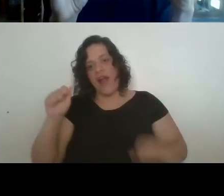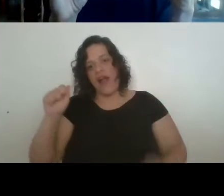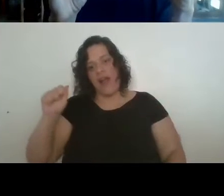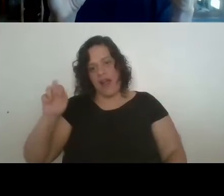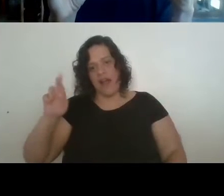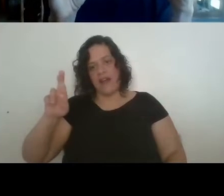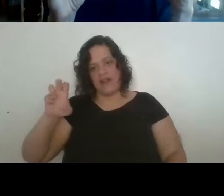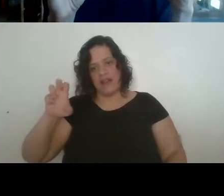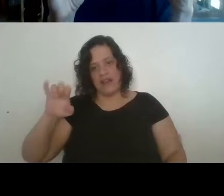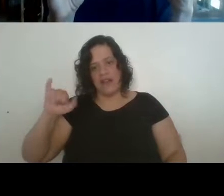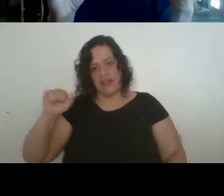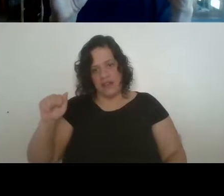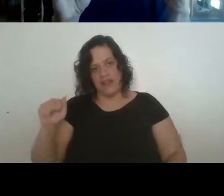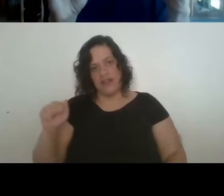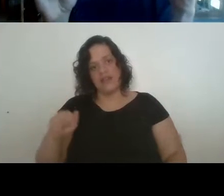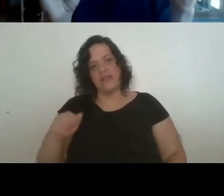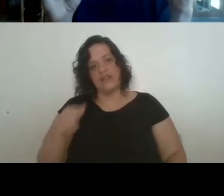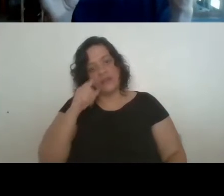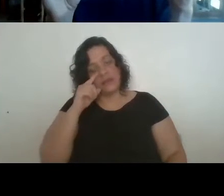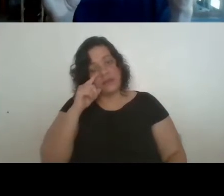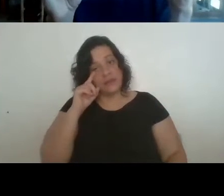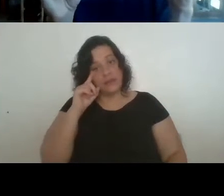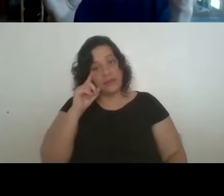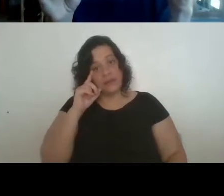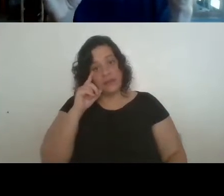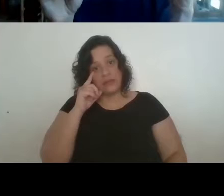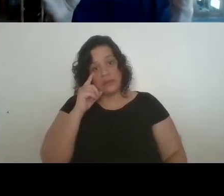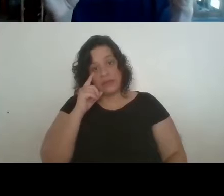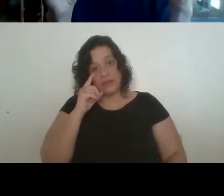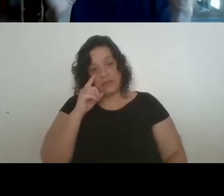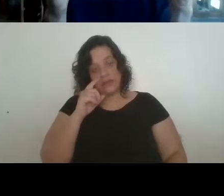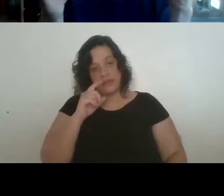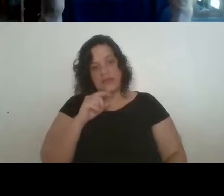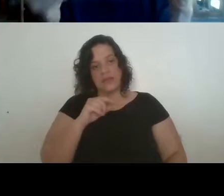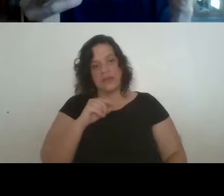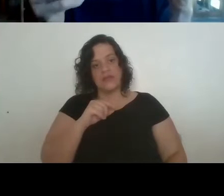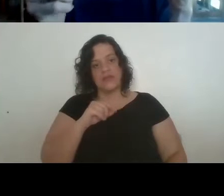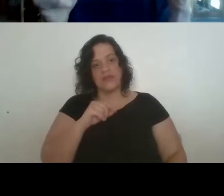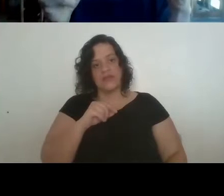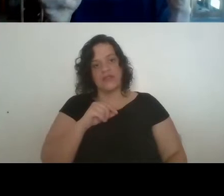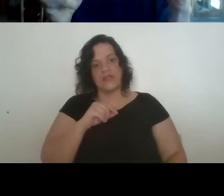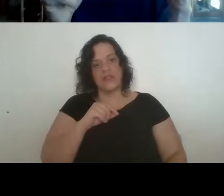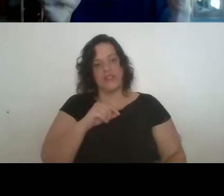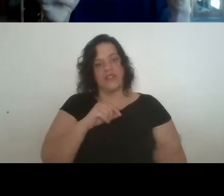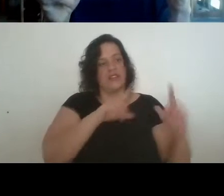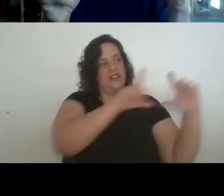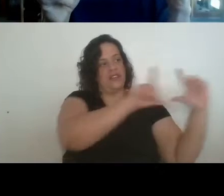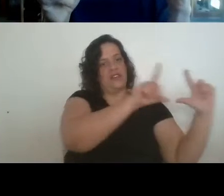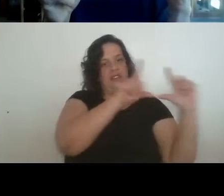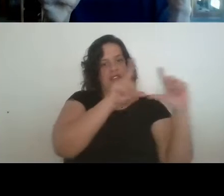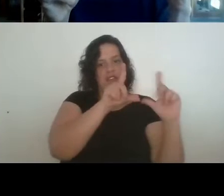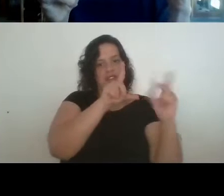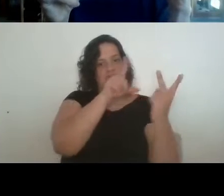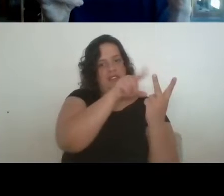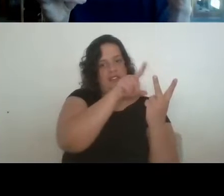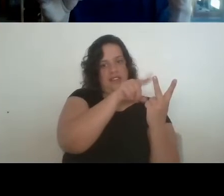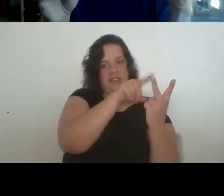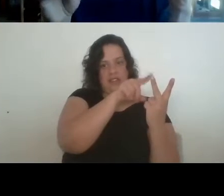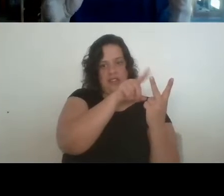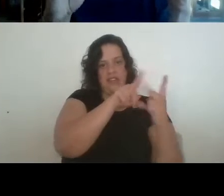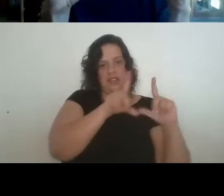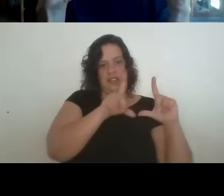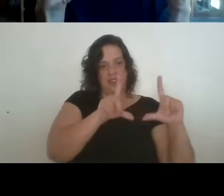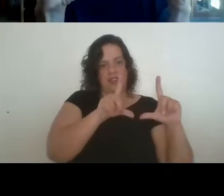foto que está em cima dessa legenda After One Day, quer dizer, depois de um dia de